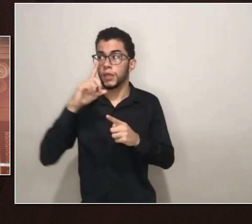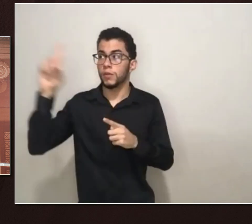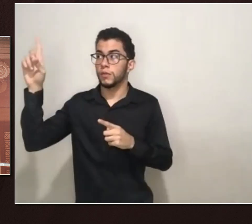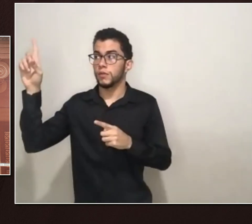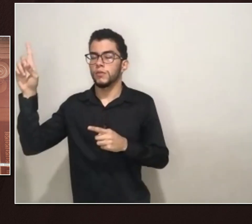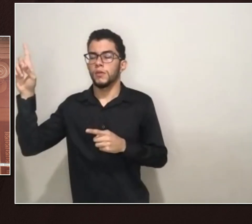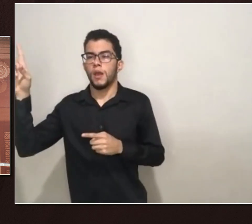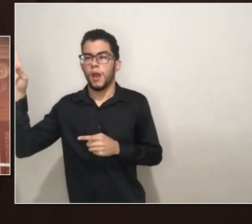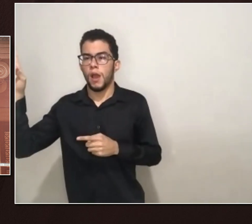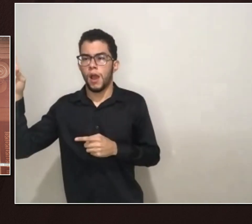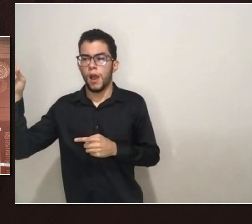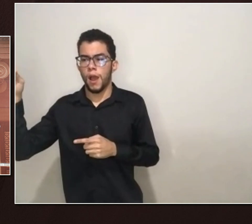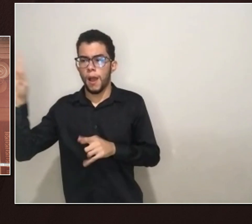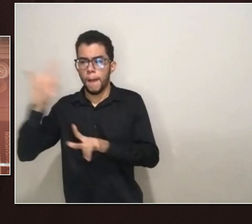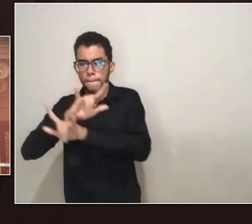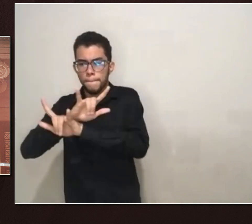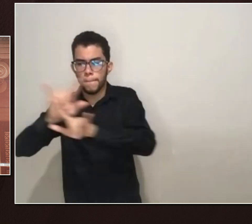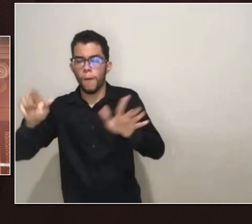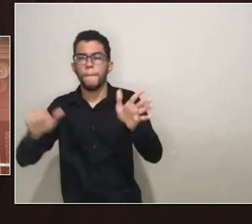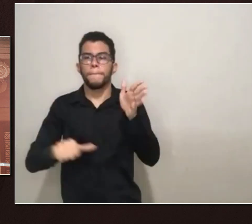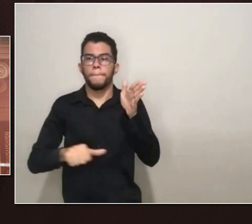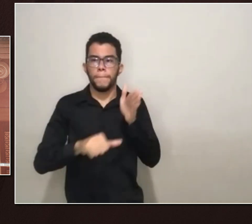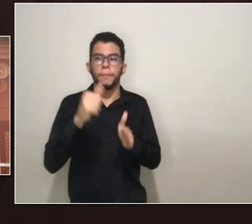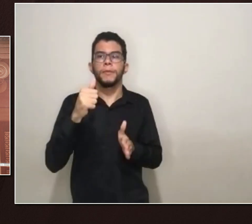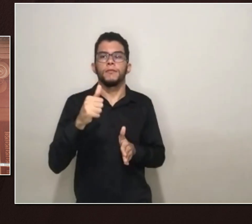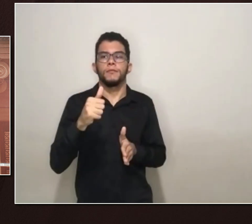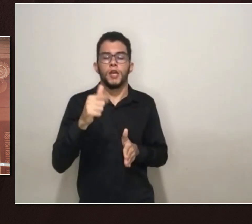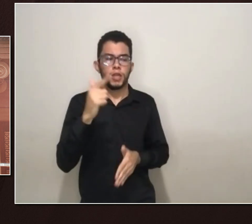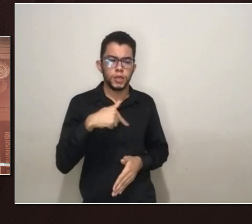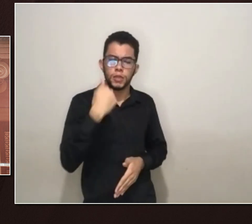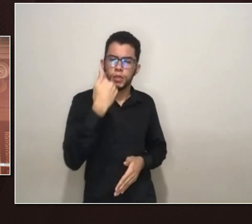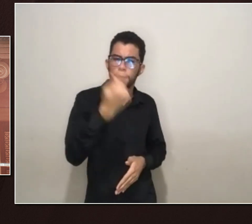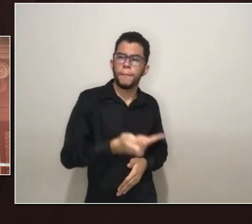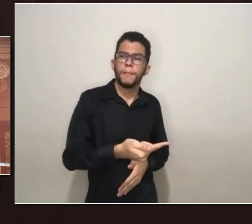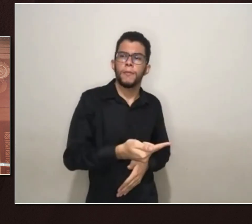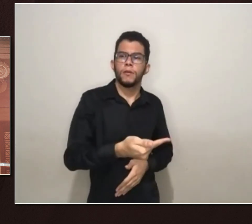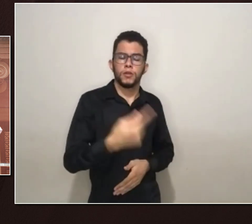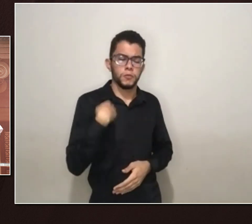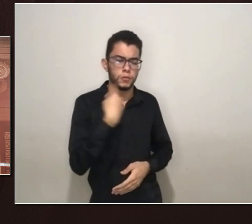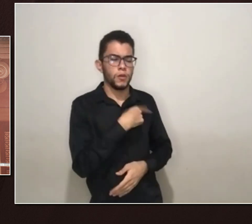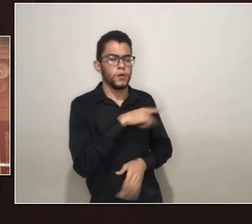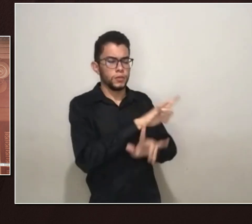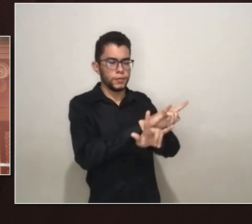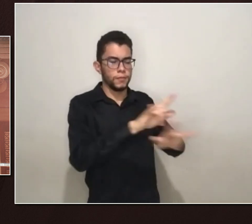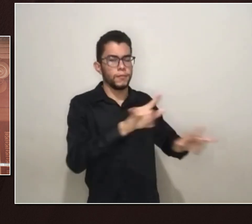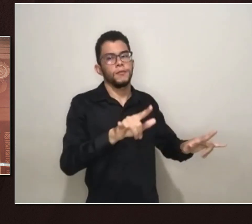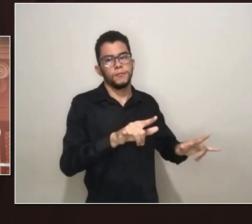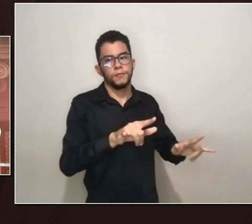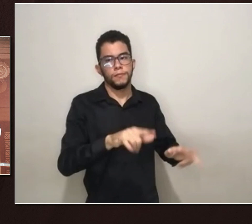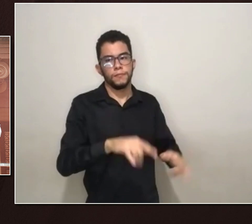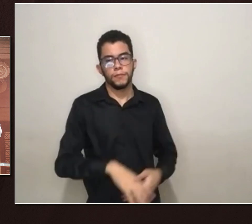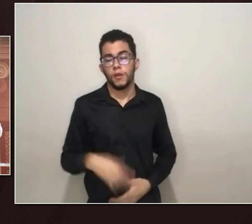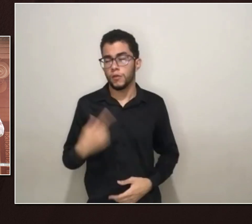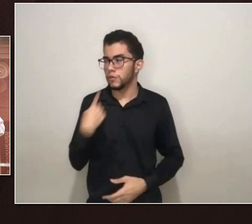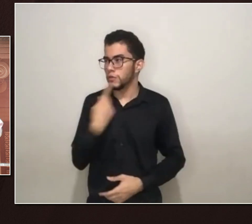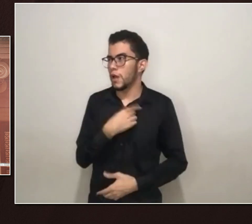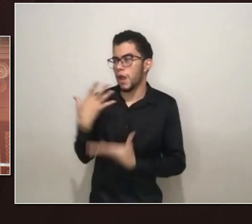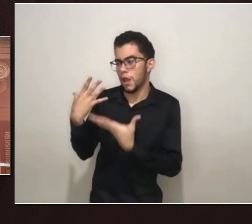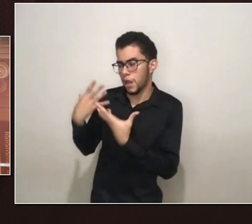o melhor amor, irmãos, vem de Deus. Por isso, vamos sempre manter esse amor, né,